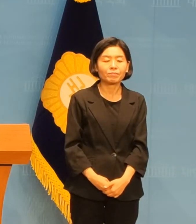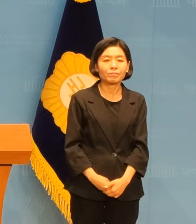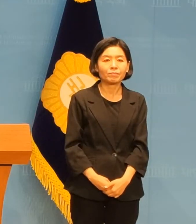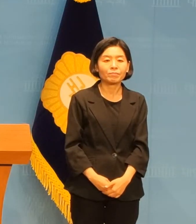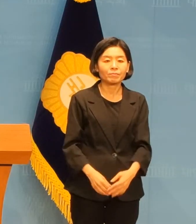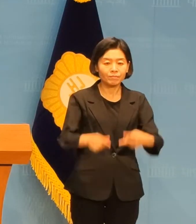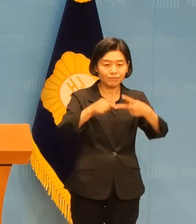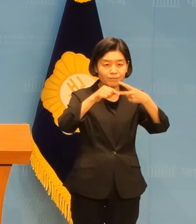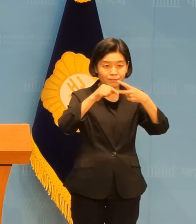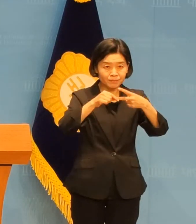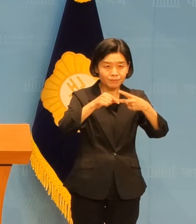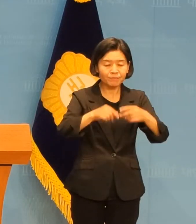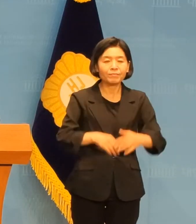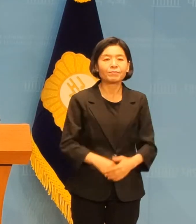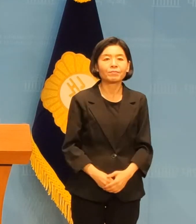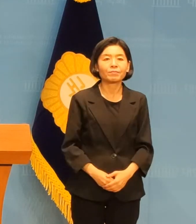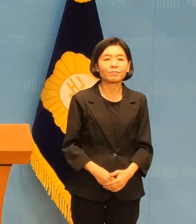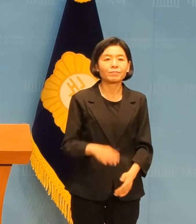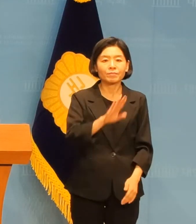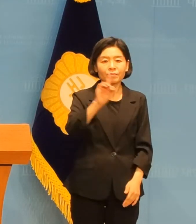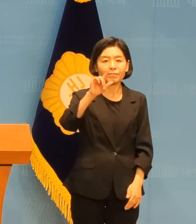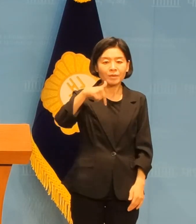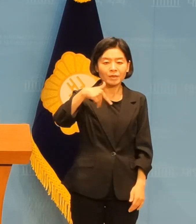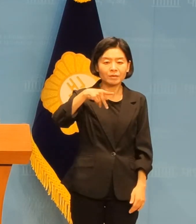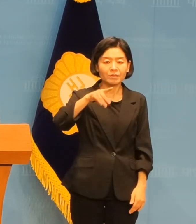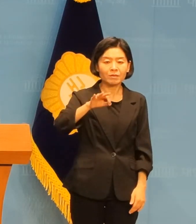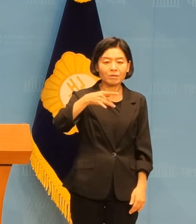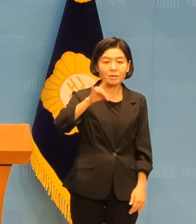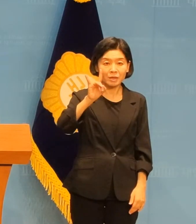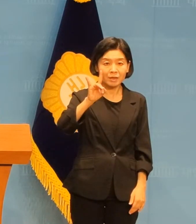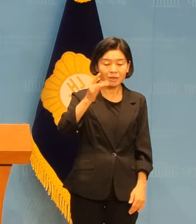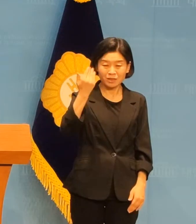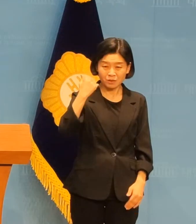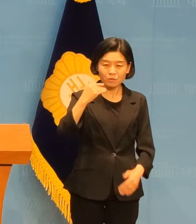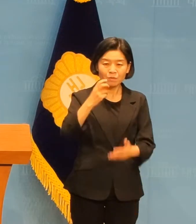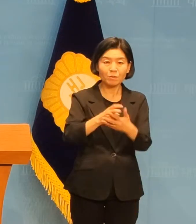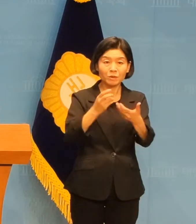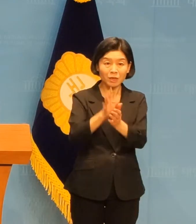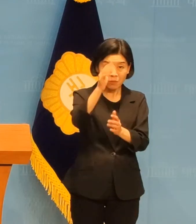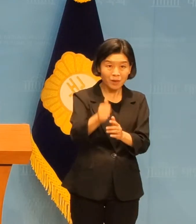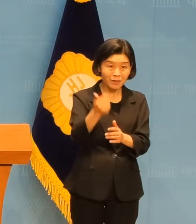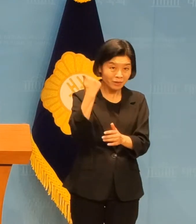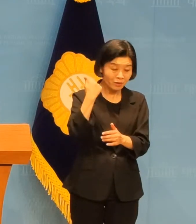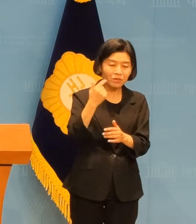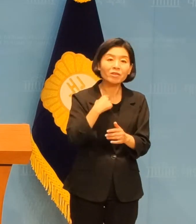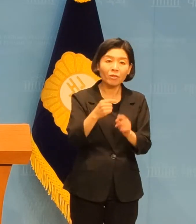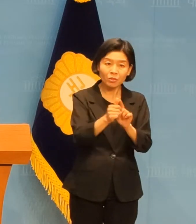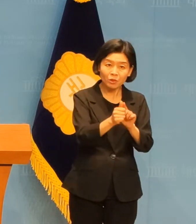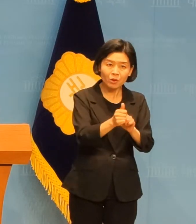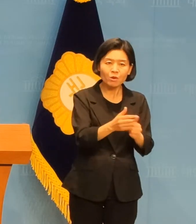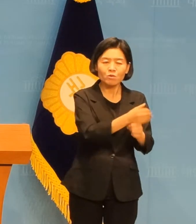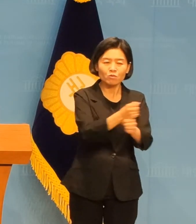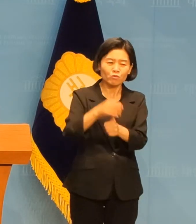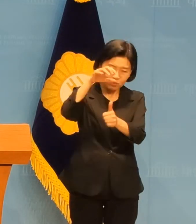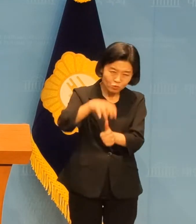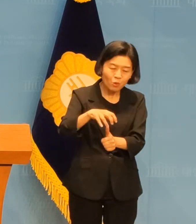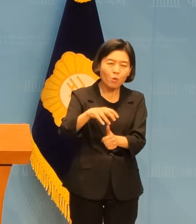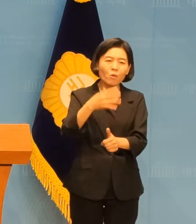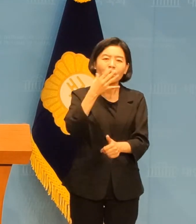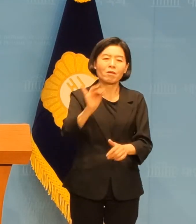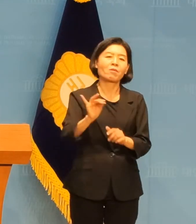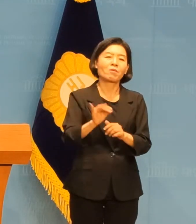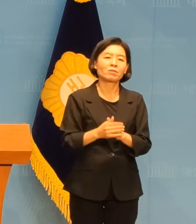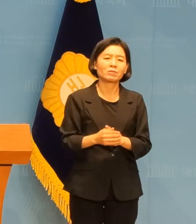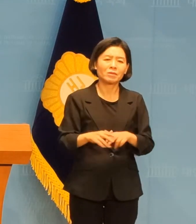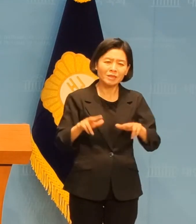두 번째입니다. 박성재 전 법무부 장관 당연히 구속되어야 합니다. 이제 출발선을 갓 넘었습니다.